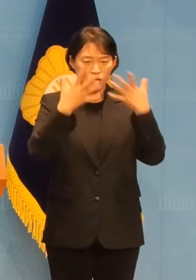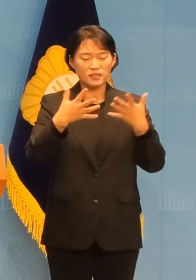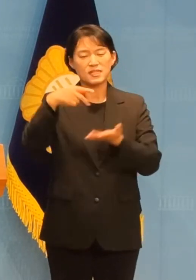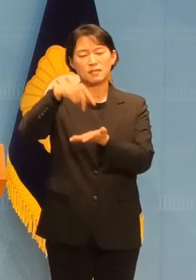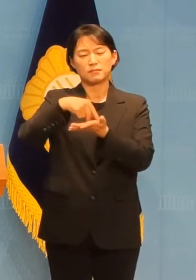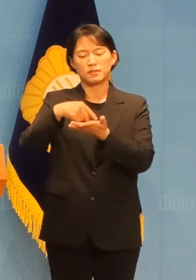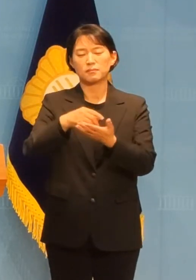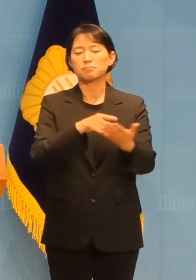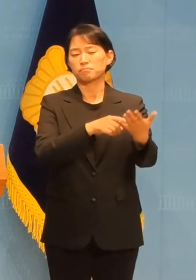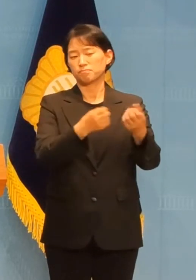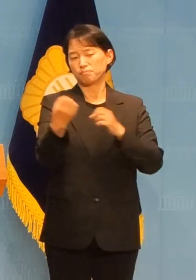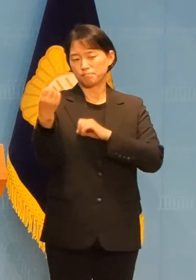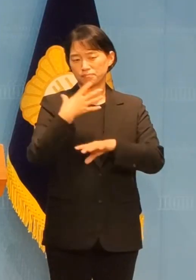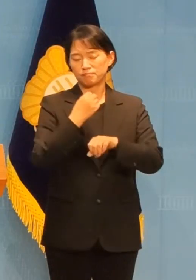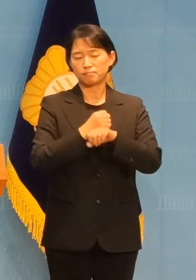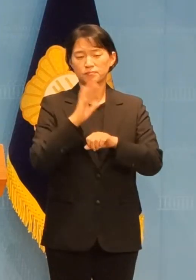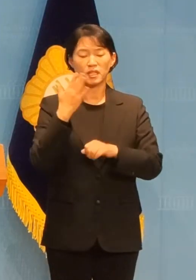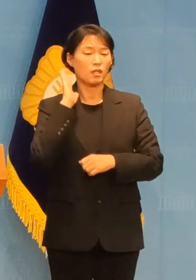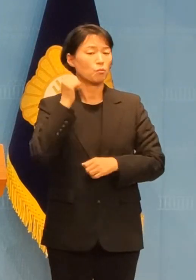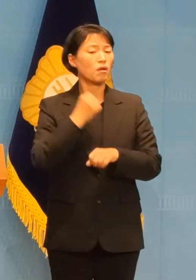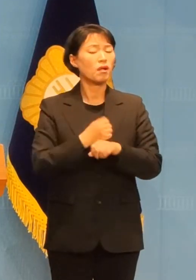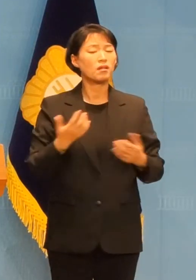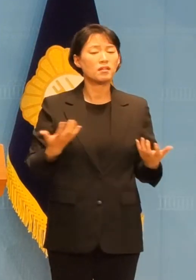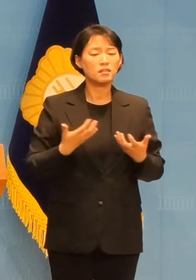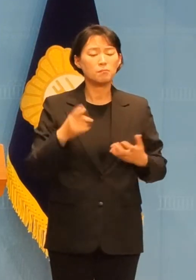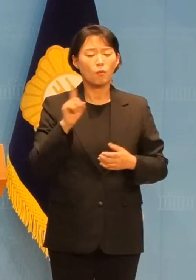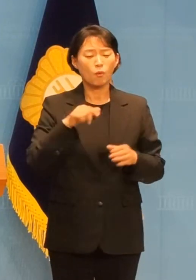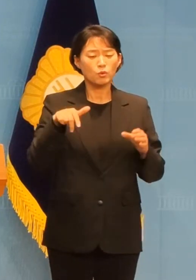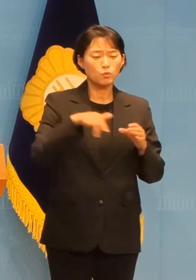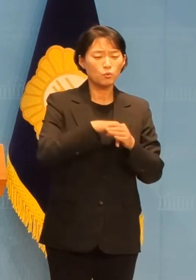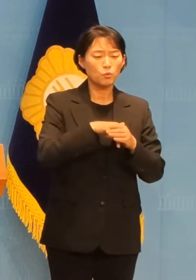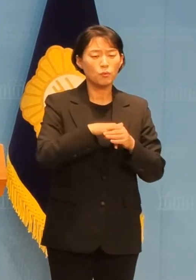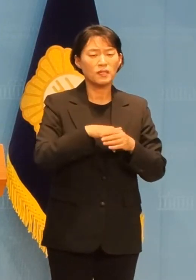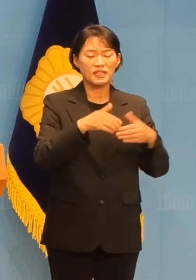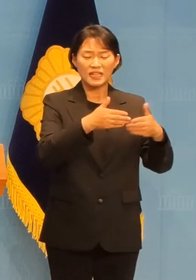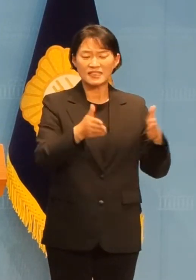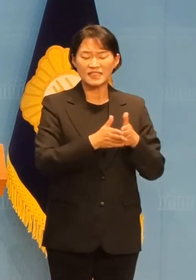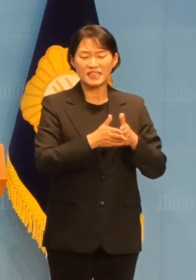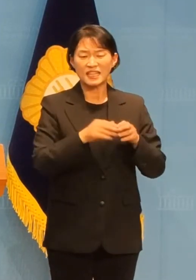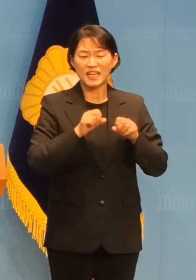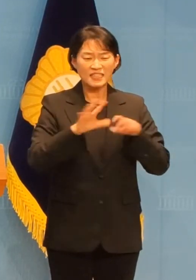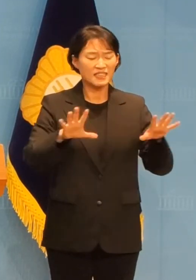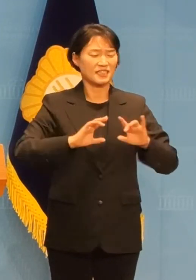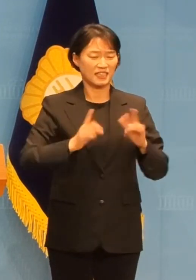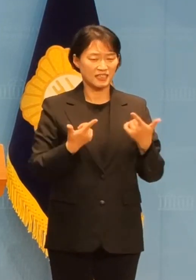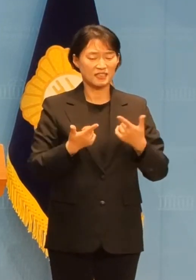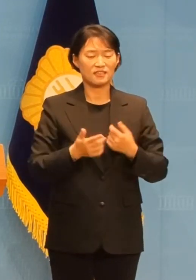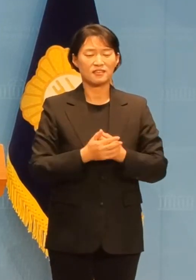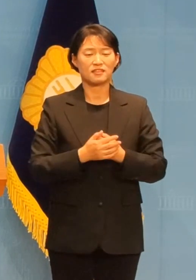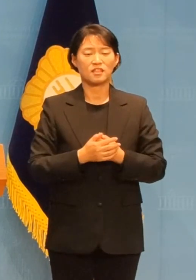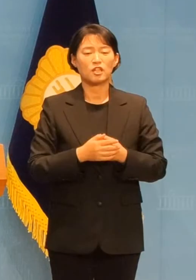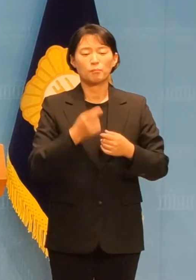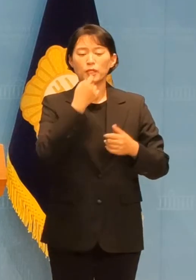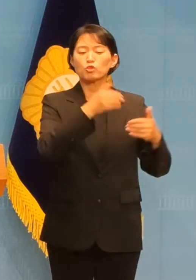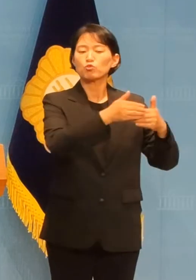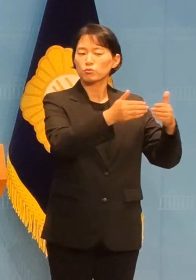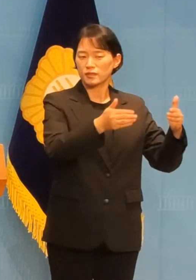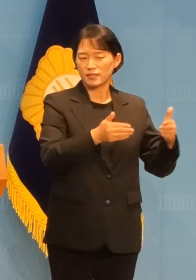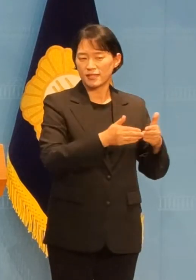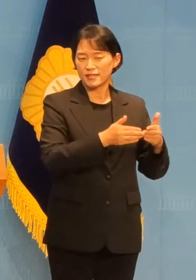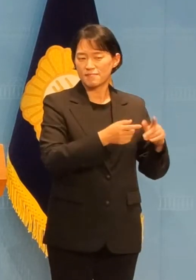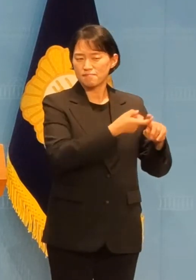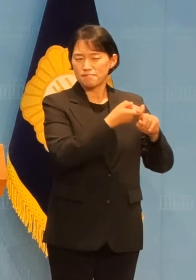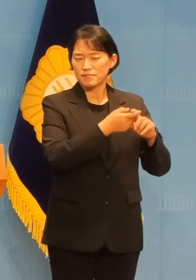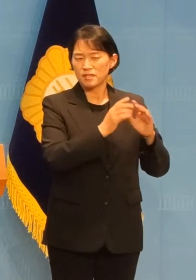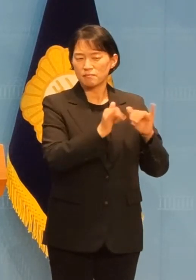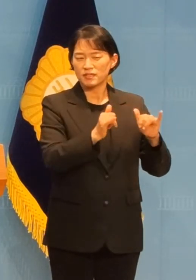합니다. 대통령이 해야 할 일은 종교단체 해산 협박이 아니라 민주당 인사 측근에 대한